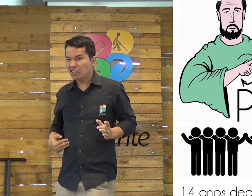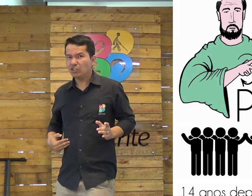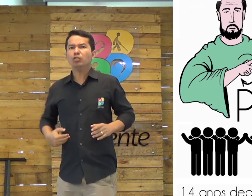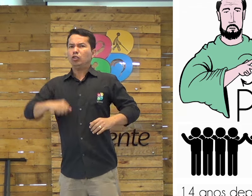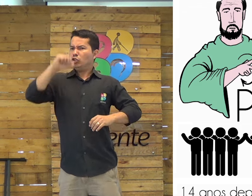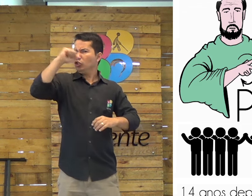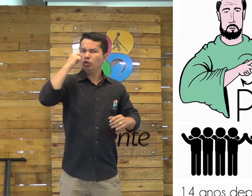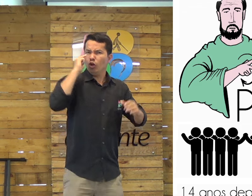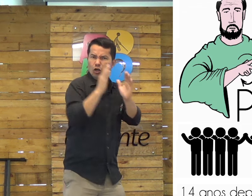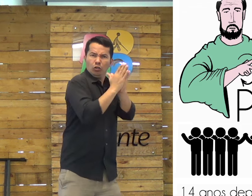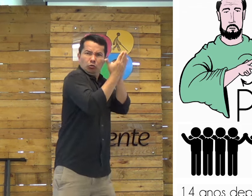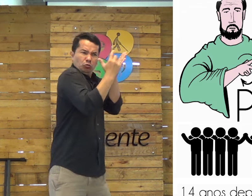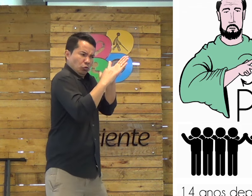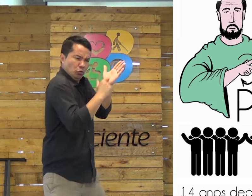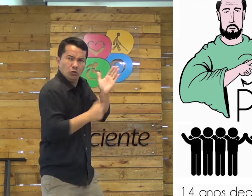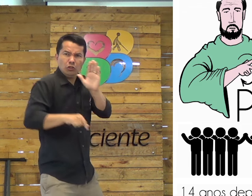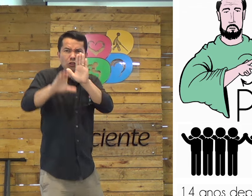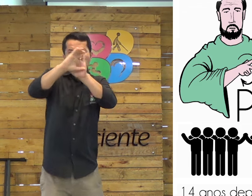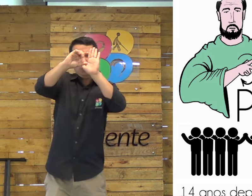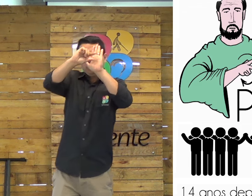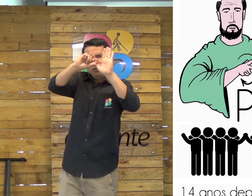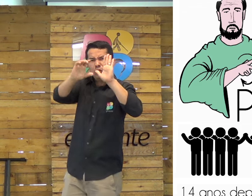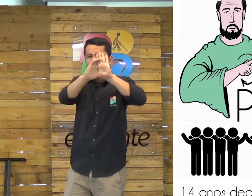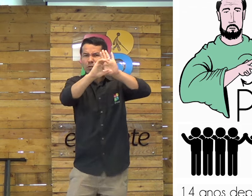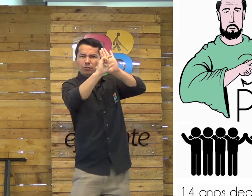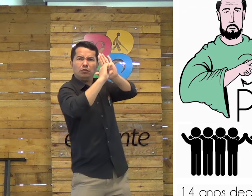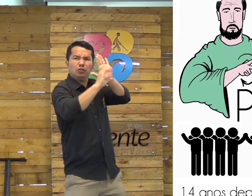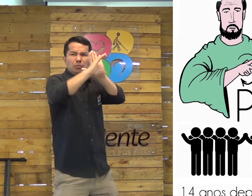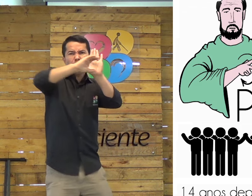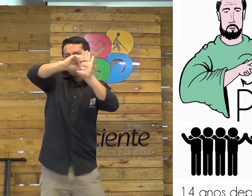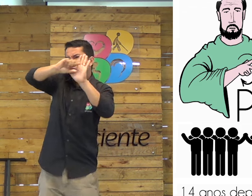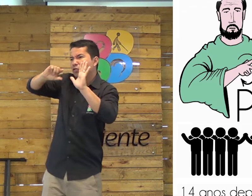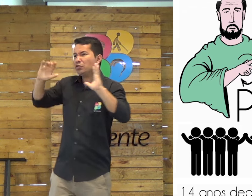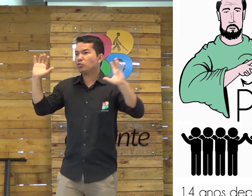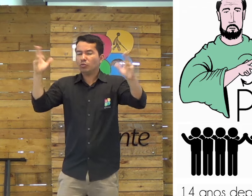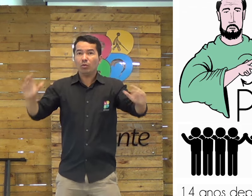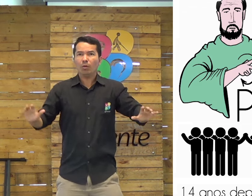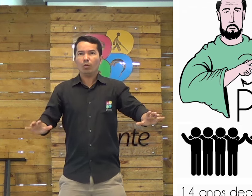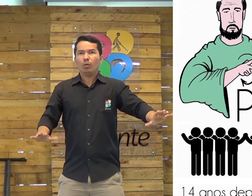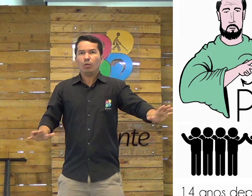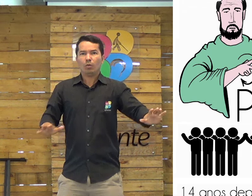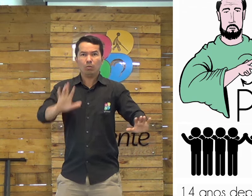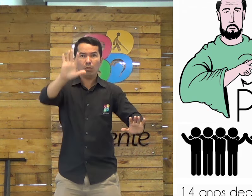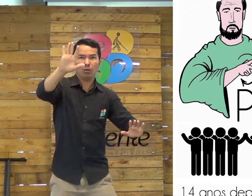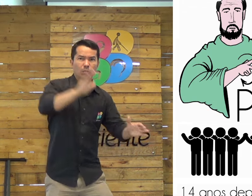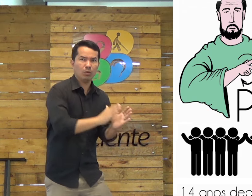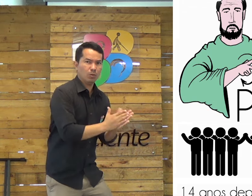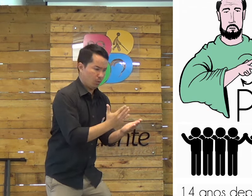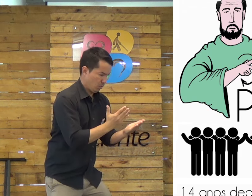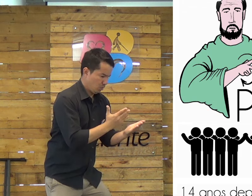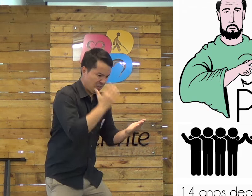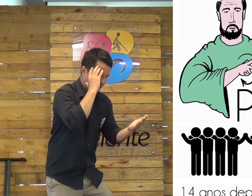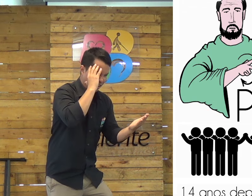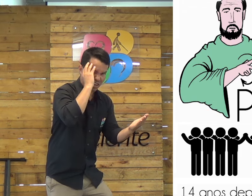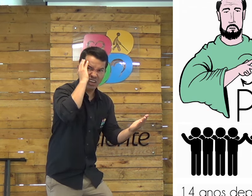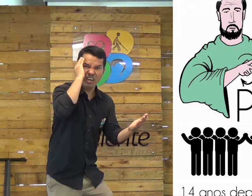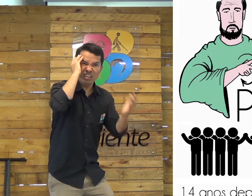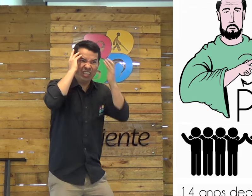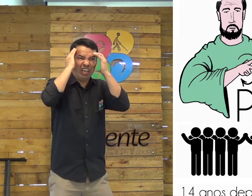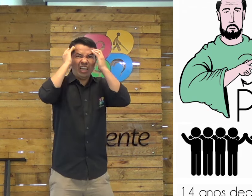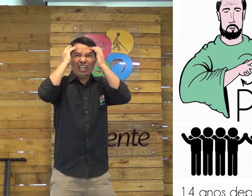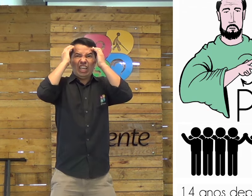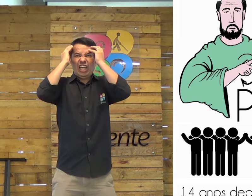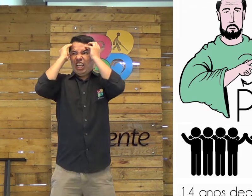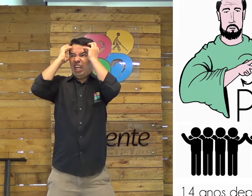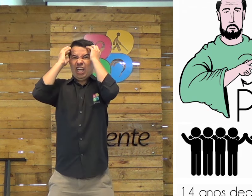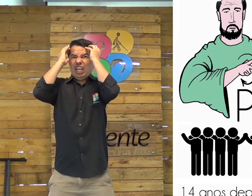ficaram em dúvida. Jesus é o Messias? Sim, sim, ó, tem esse livro e tal, esse capítulo, esse versículo, você pode ver. Não, peraí,